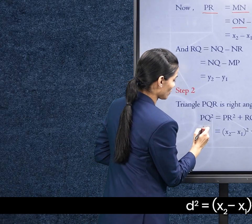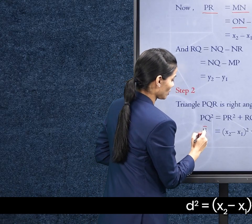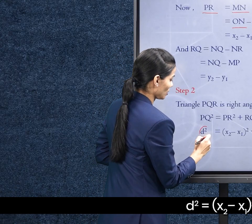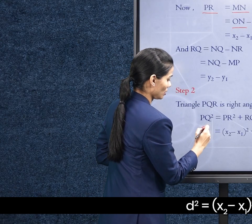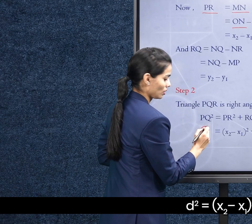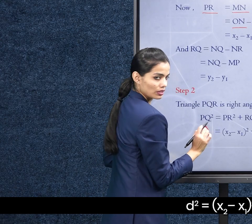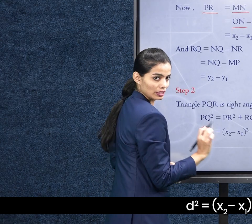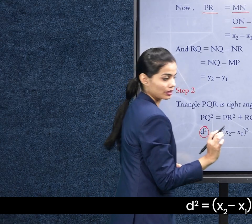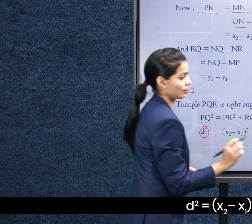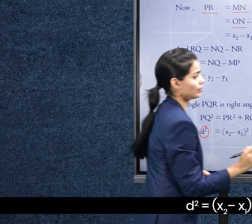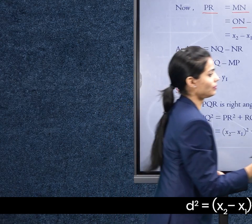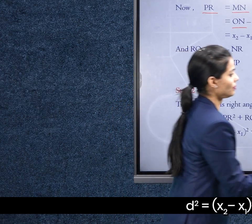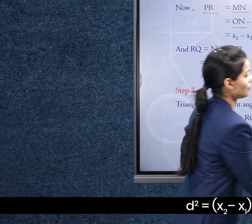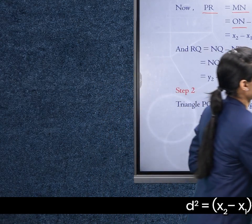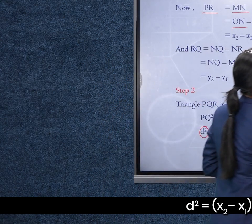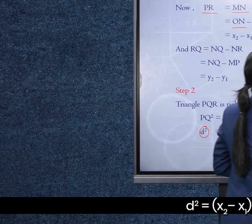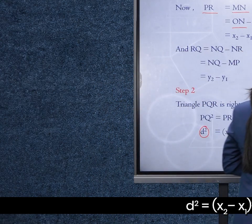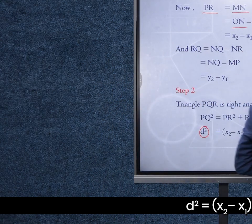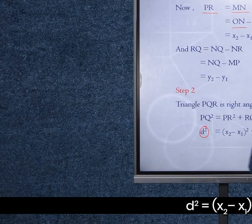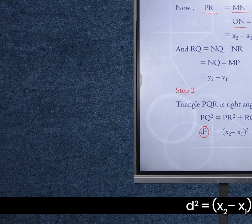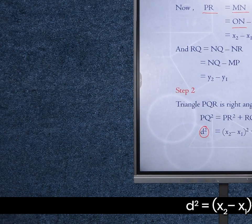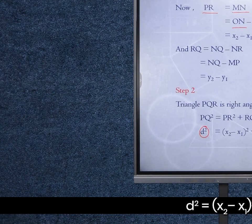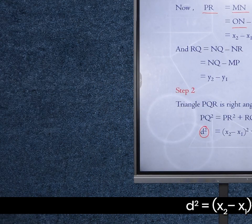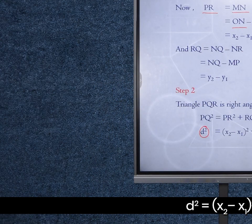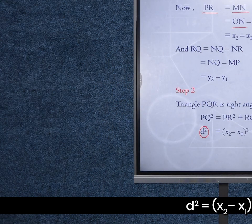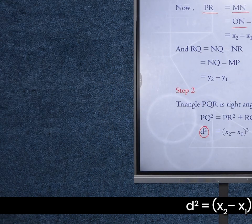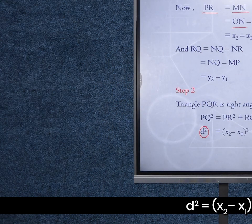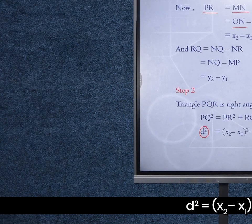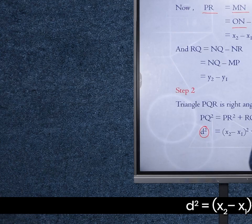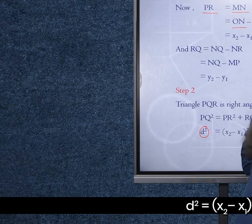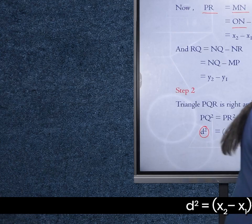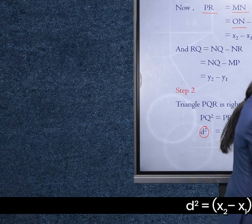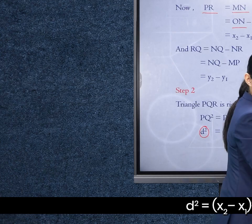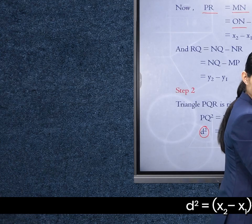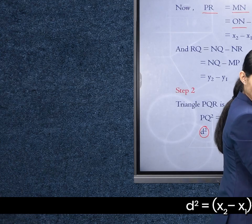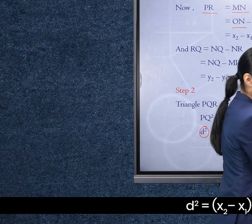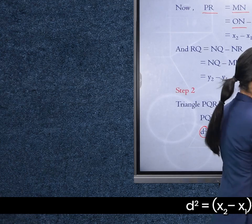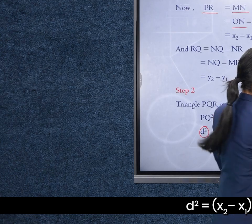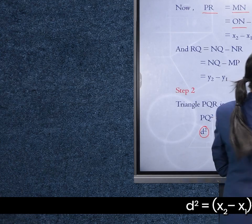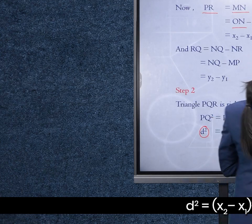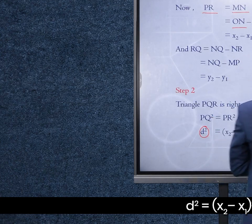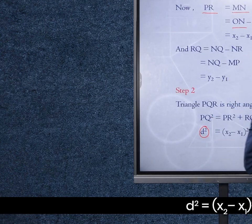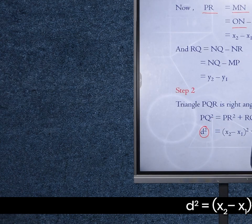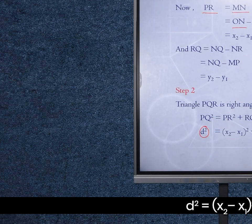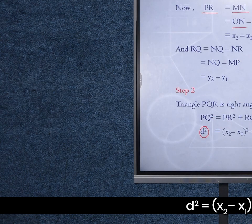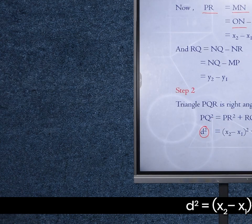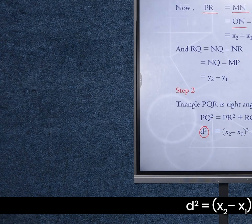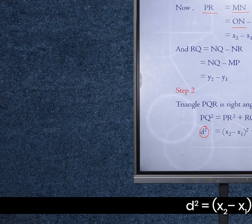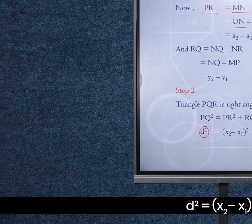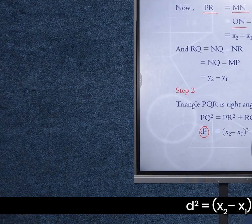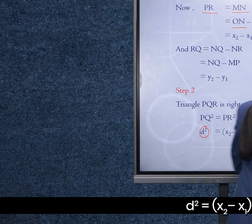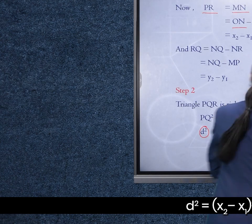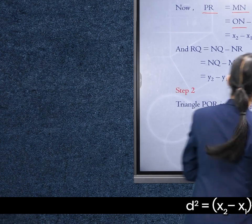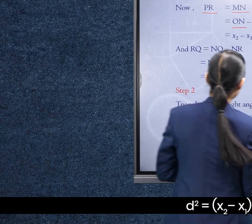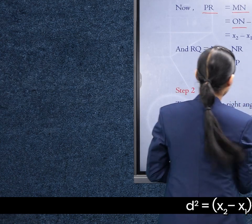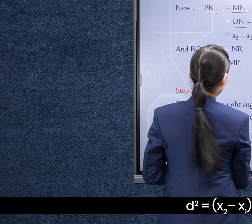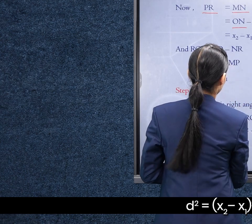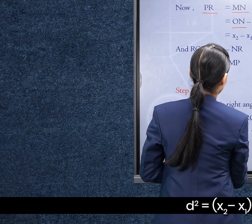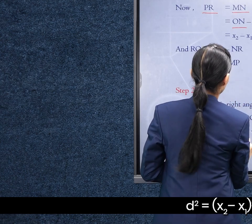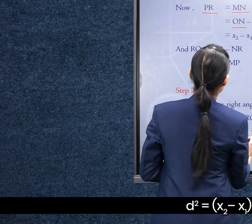1 மேலிலக்கு 2 கூட்டல் வட்டடைப்புக்குறிக்குள் ஒய் கீழிலக்கு 2 கழித்தல் ஒய் கீழிலக்கு